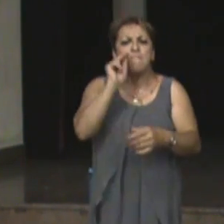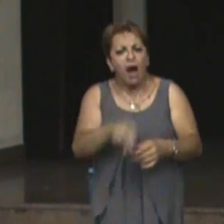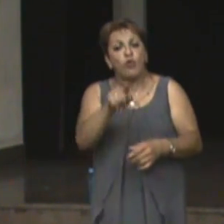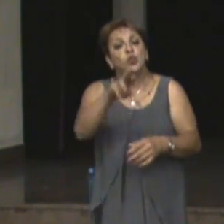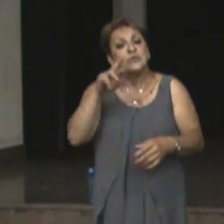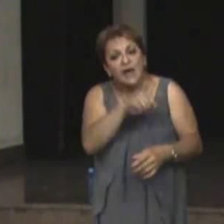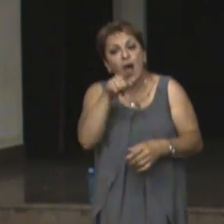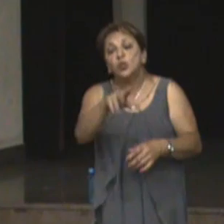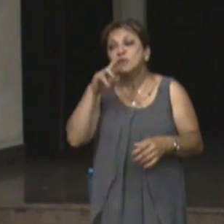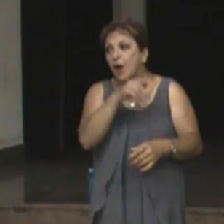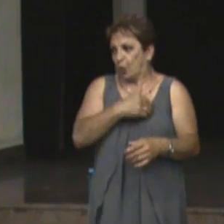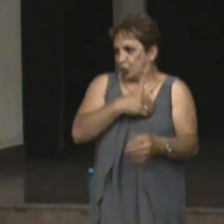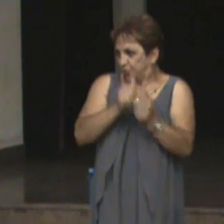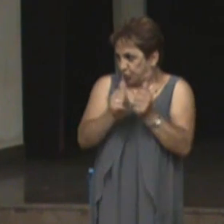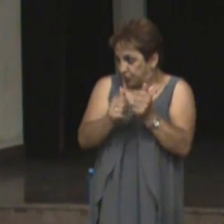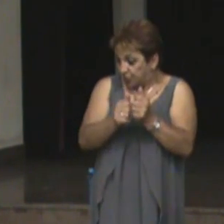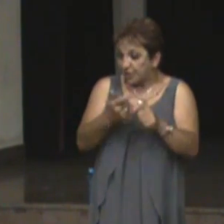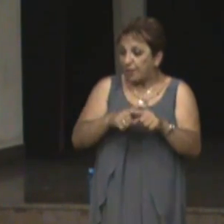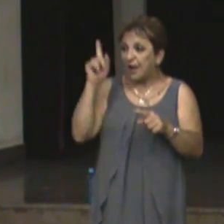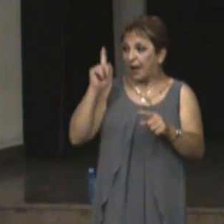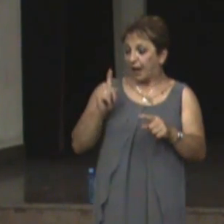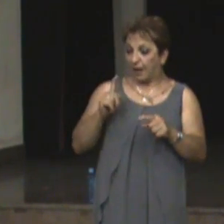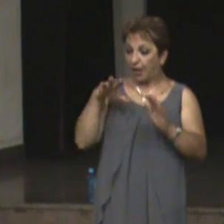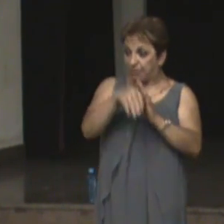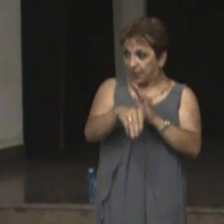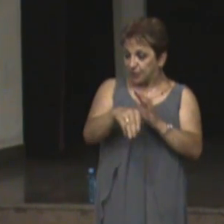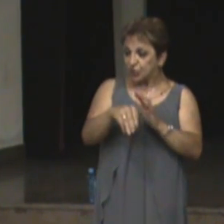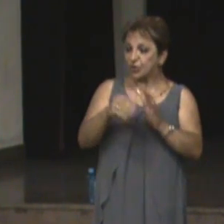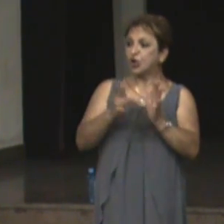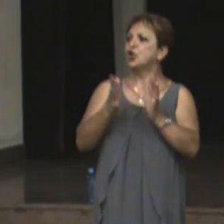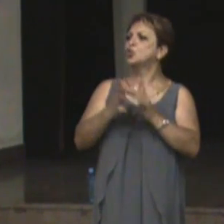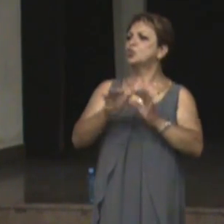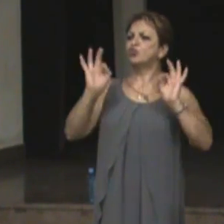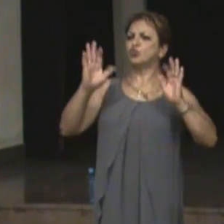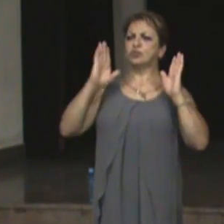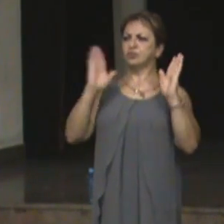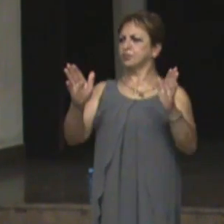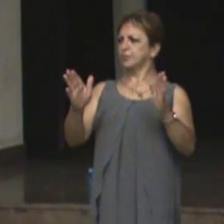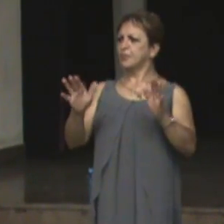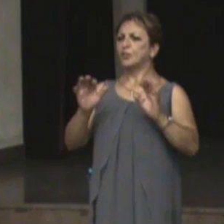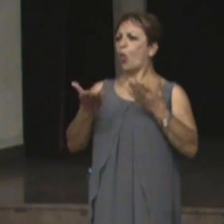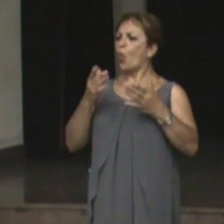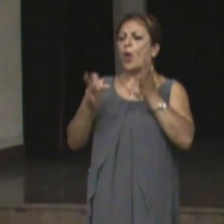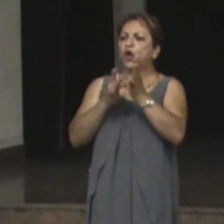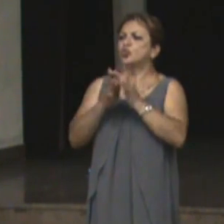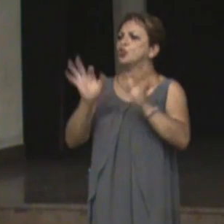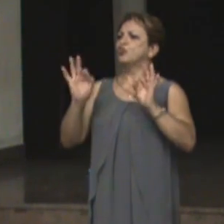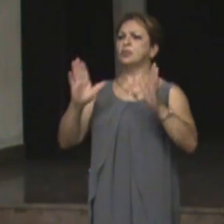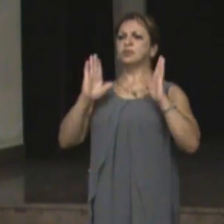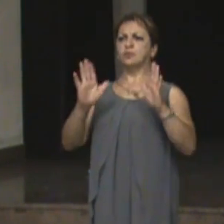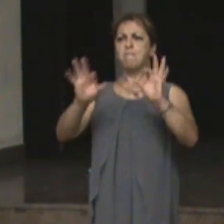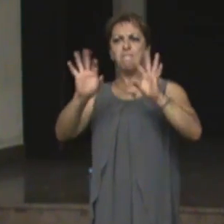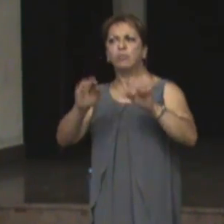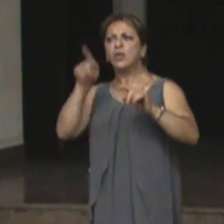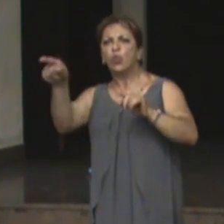այստեղ հաճախ հրեական իրականության մեջ այս ժամանակ, եթե Քրիստոս շատ ուղիղ խոսեր, շատ կոնկրետ,